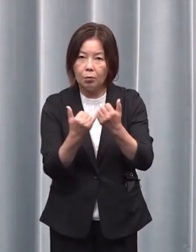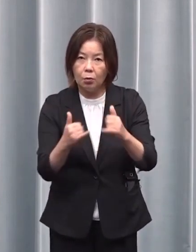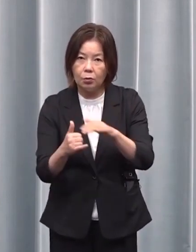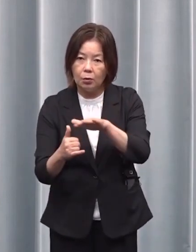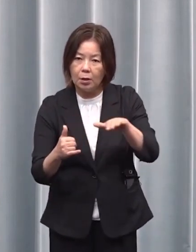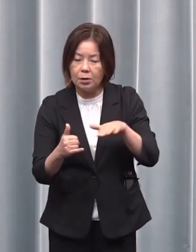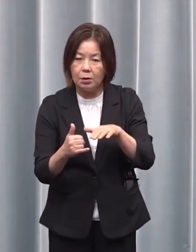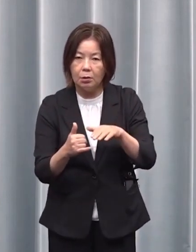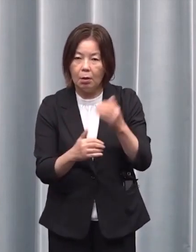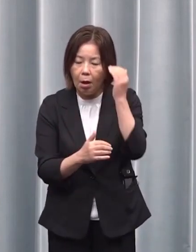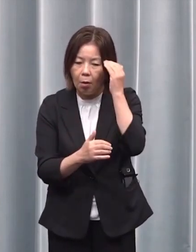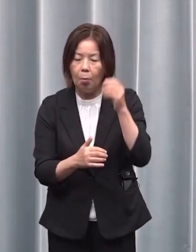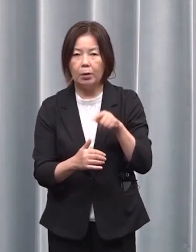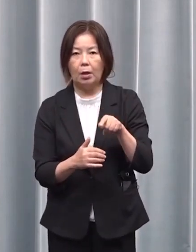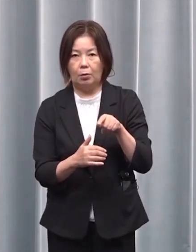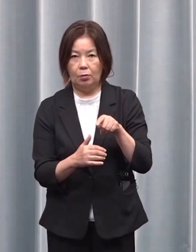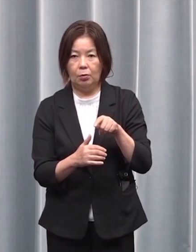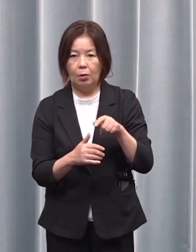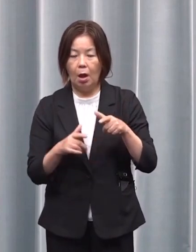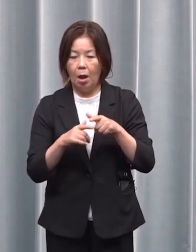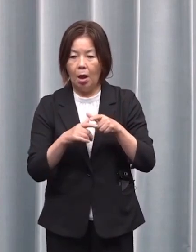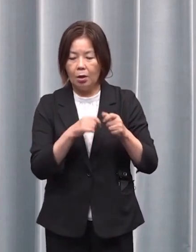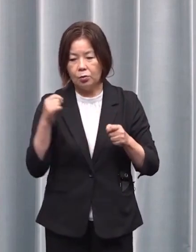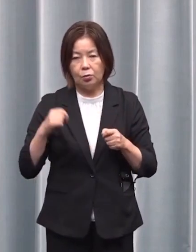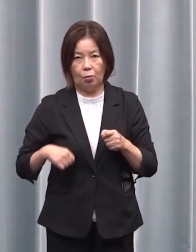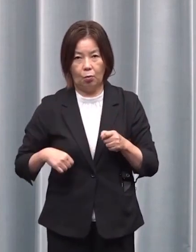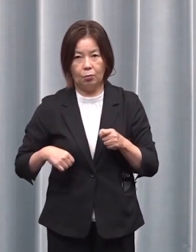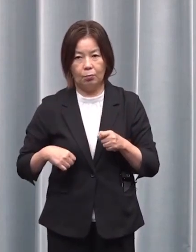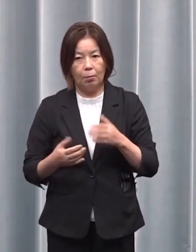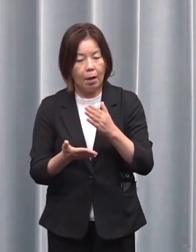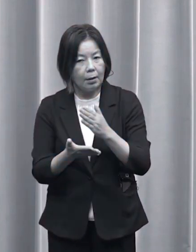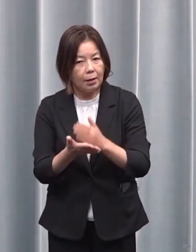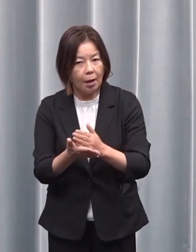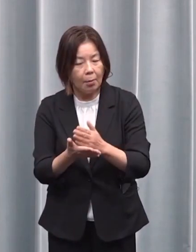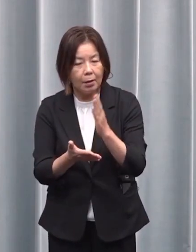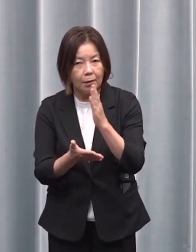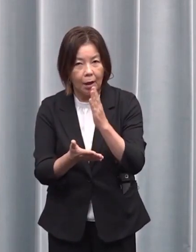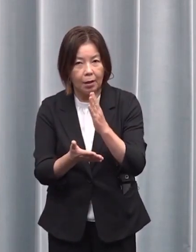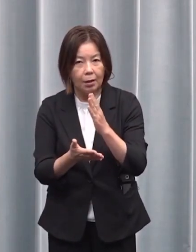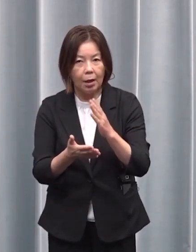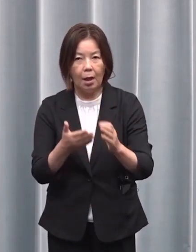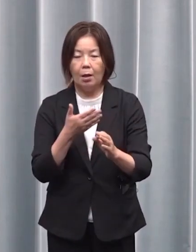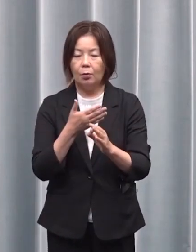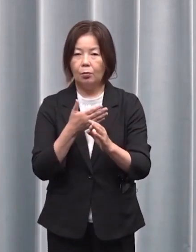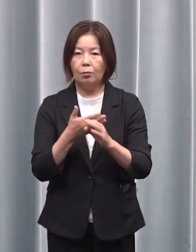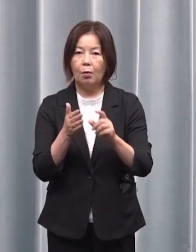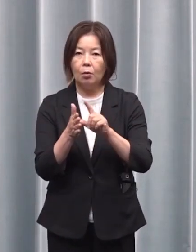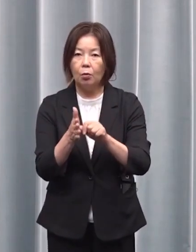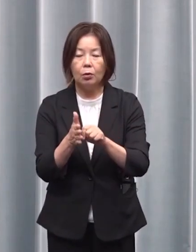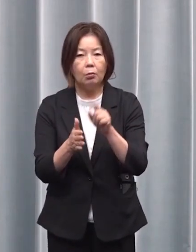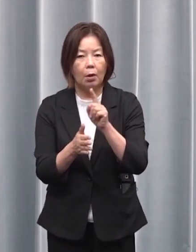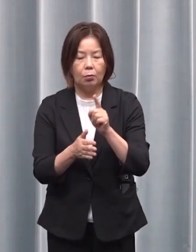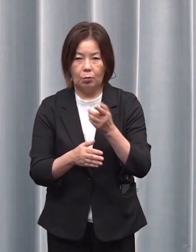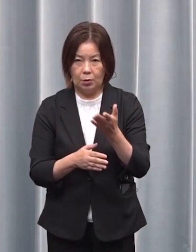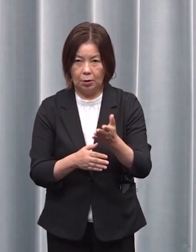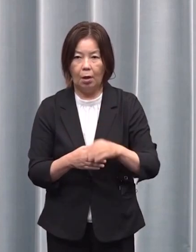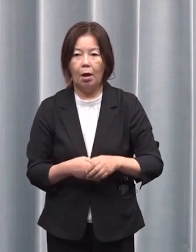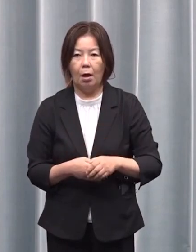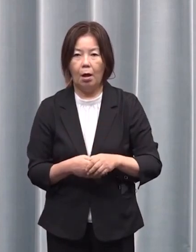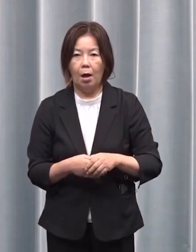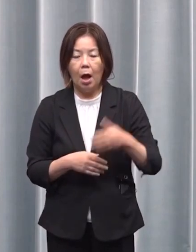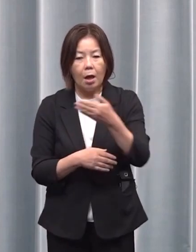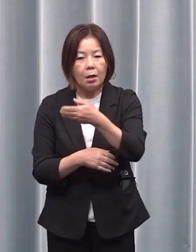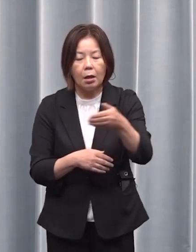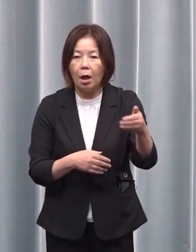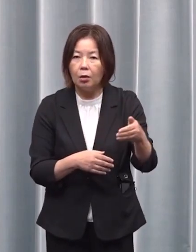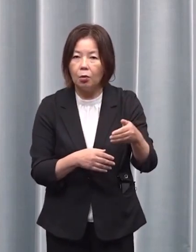放出をやめなければ中国は止めない可能性があるとするといかがするのか。いろいろ調べましたら、海洋放出だけ以外